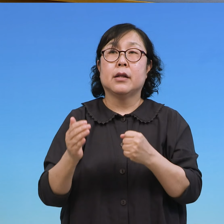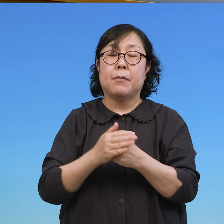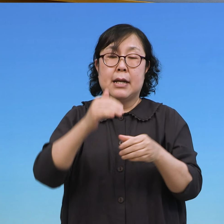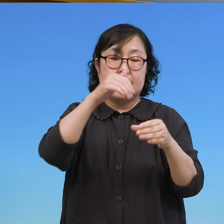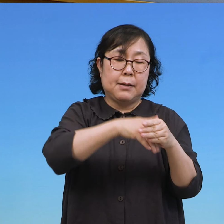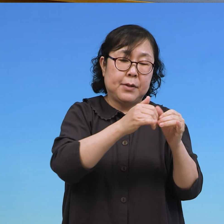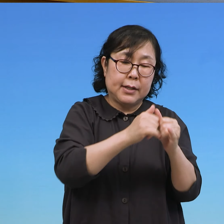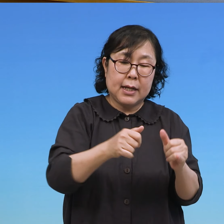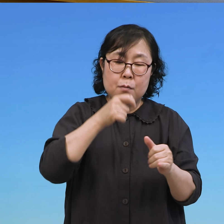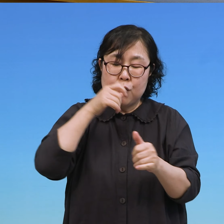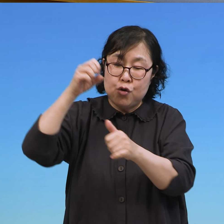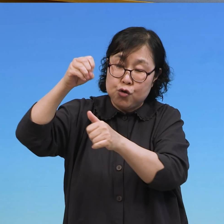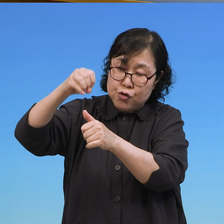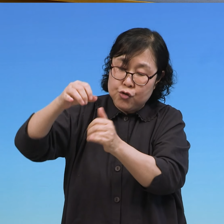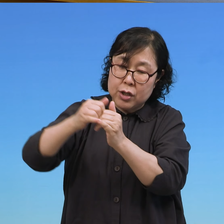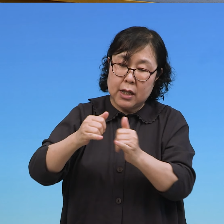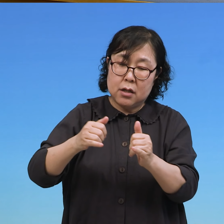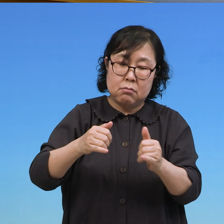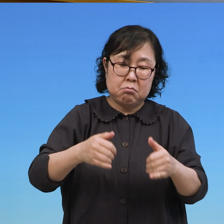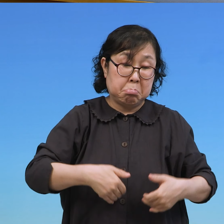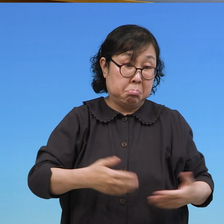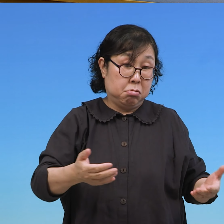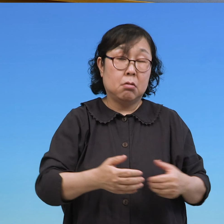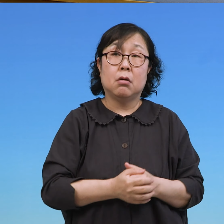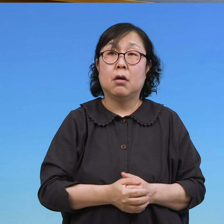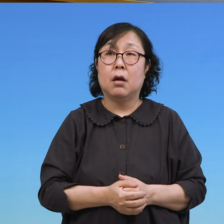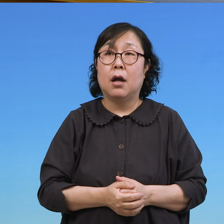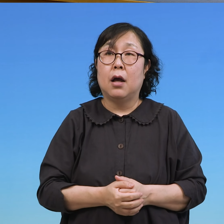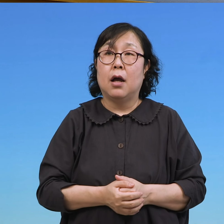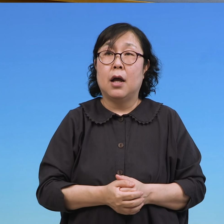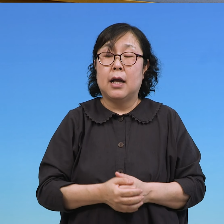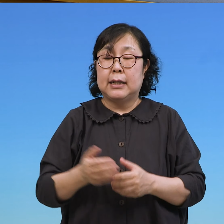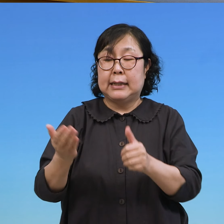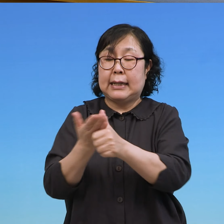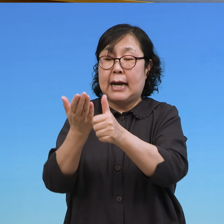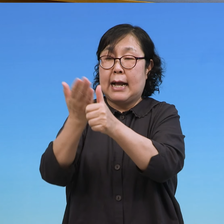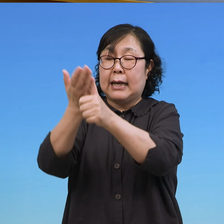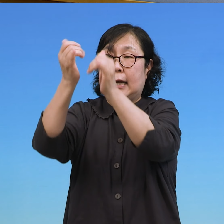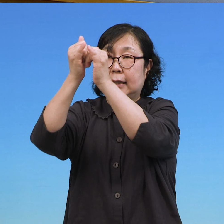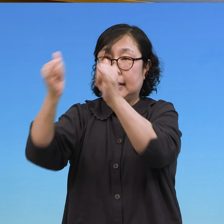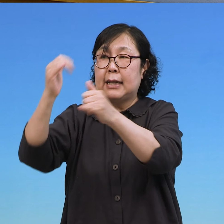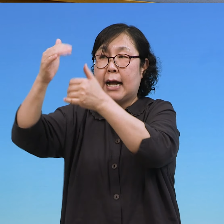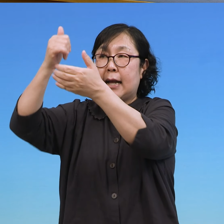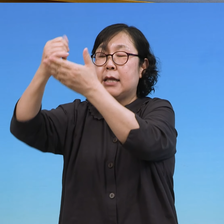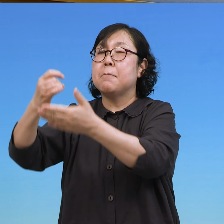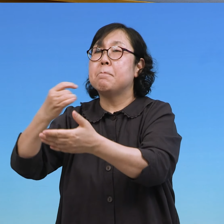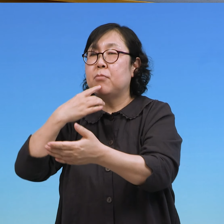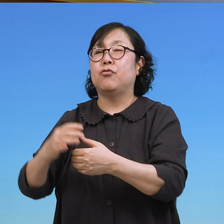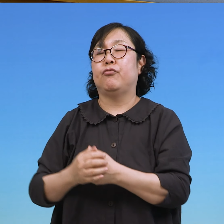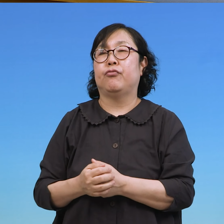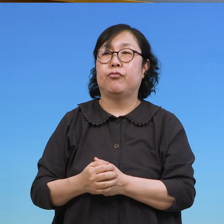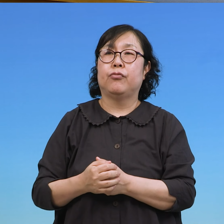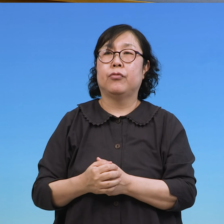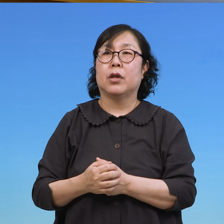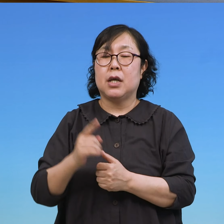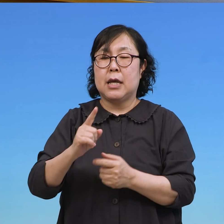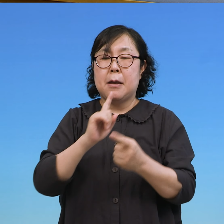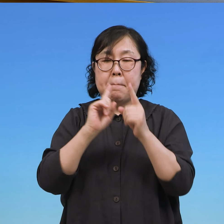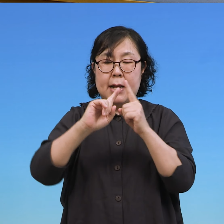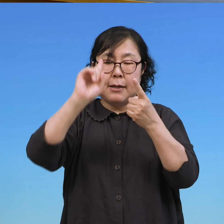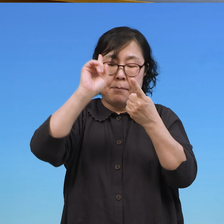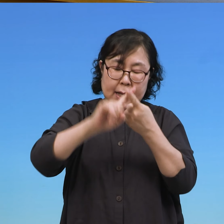그런즉 심는 이나 물 주는 이는 아무것도 아니로되 오직 자라게 하시는 이는 하나님뿐이니라. 저는 이